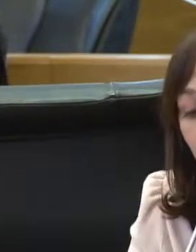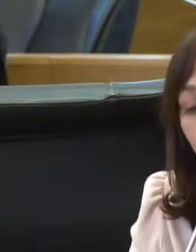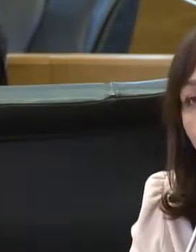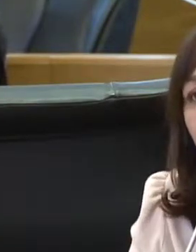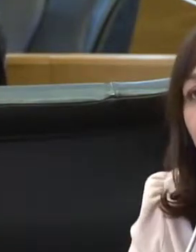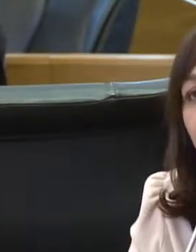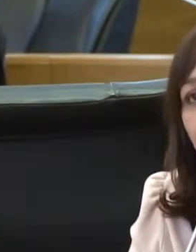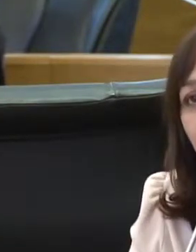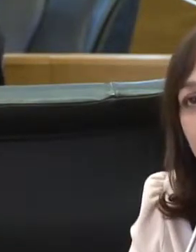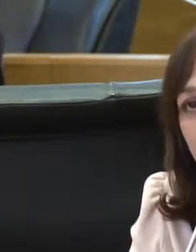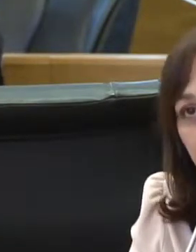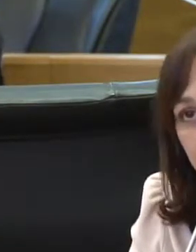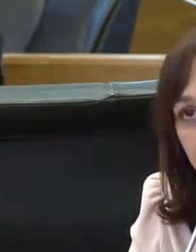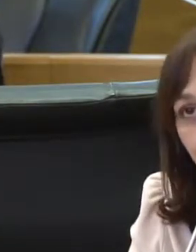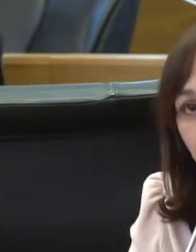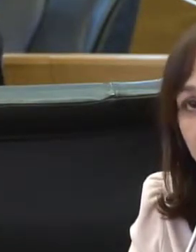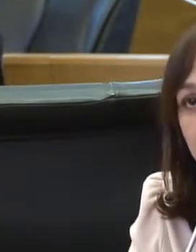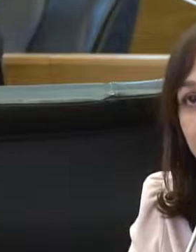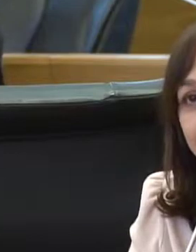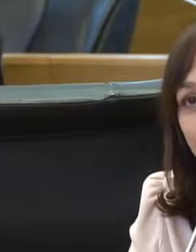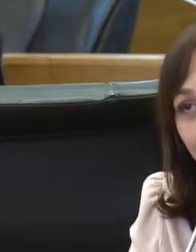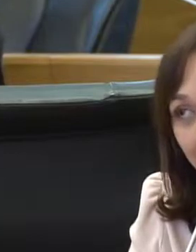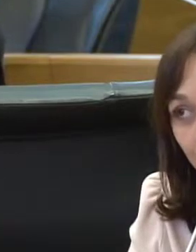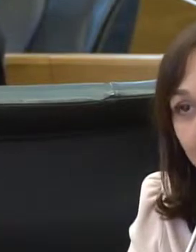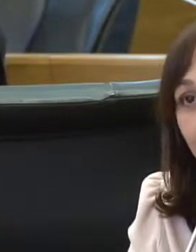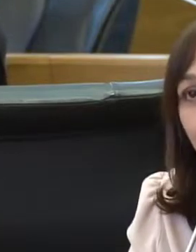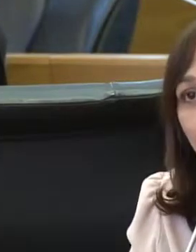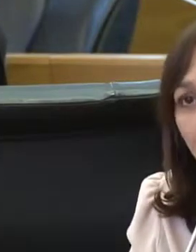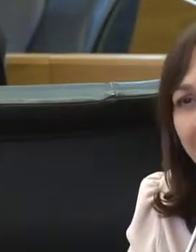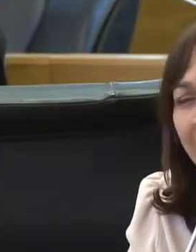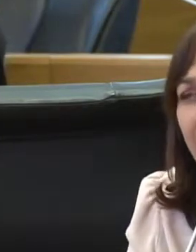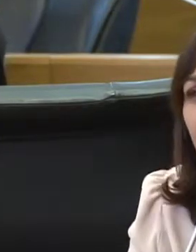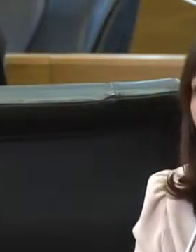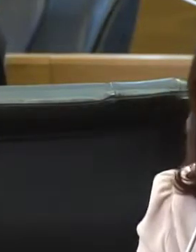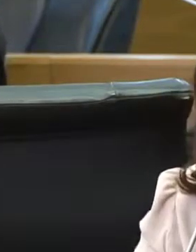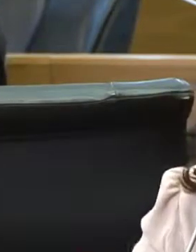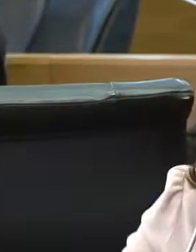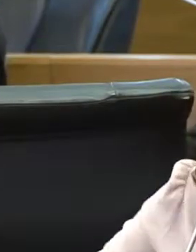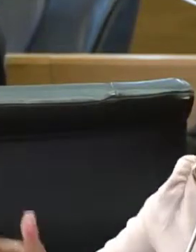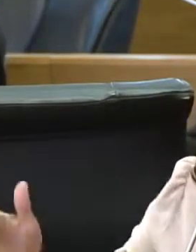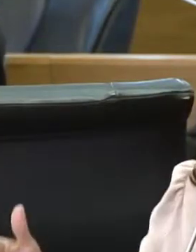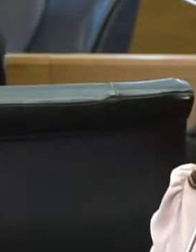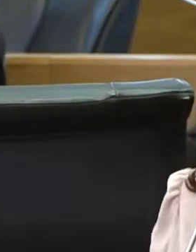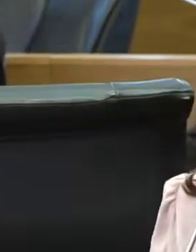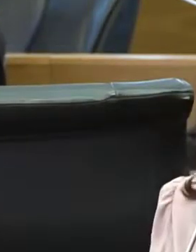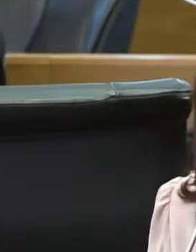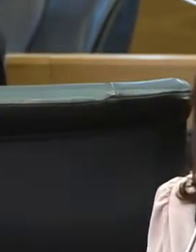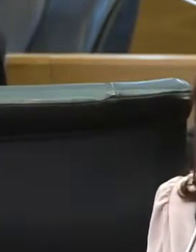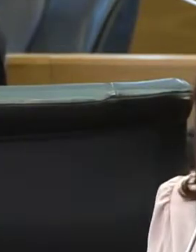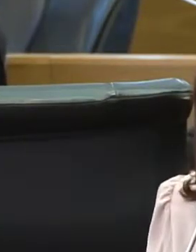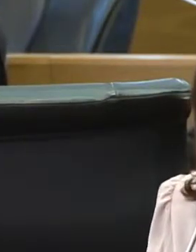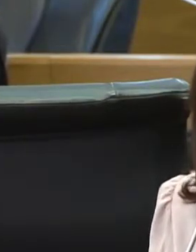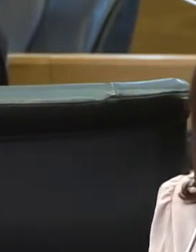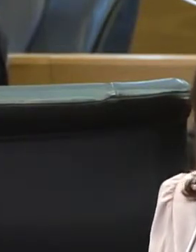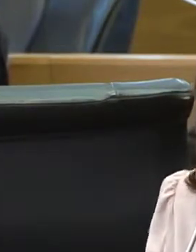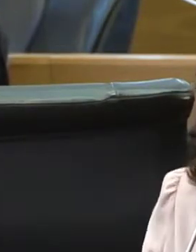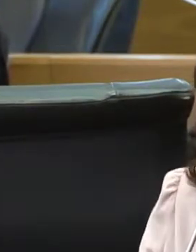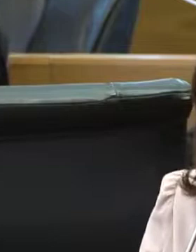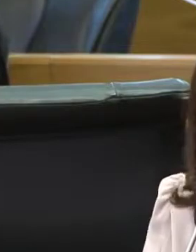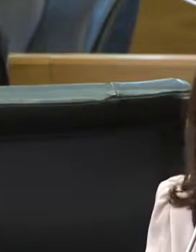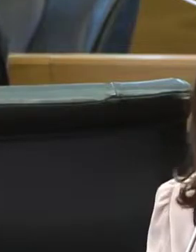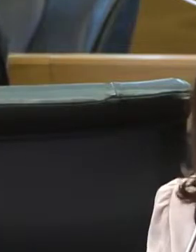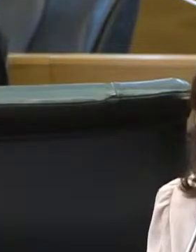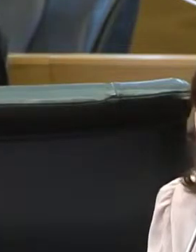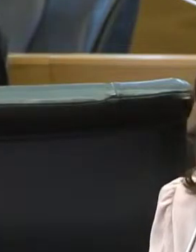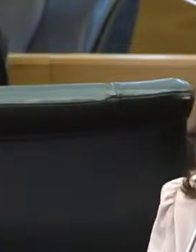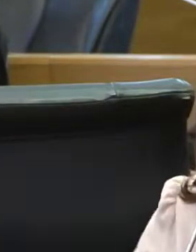queria cumprimentar a Vossa Excelência por trazer essa temática. Quero me colocar à disposição. Fui candidata a prefeita de São Luís. Não